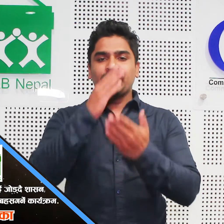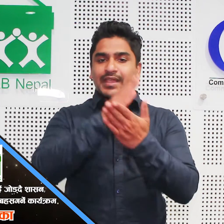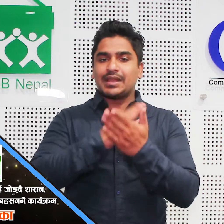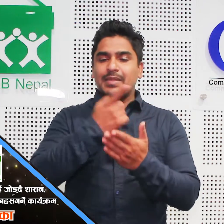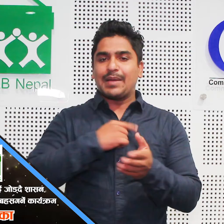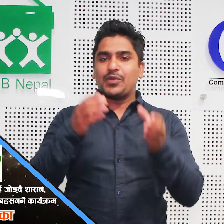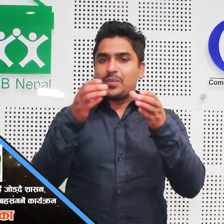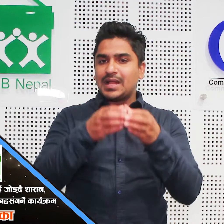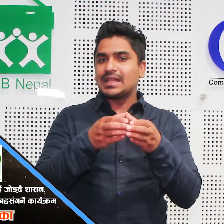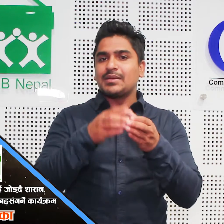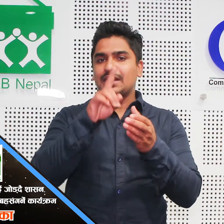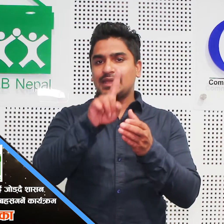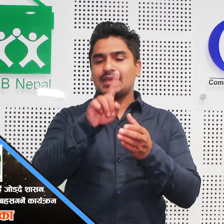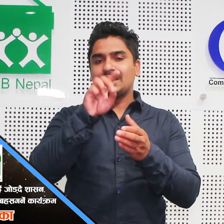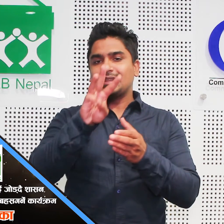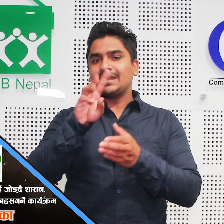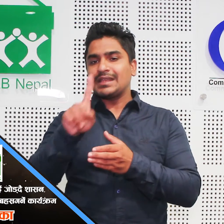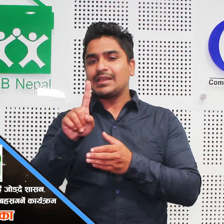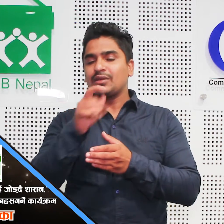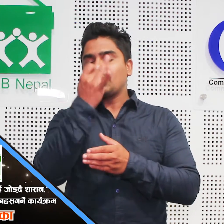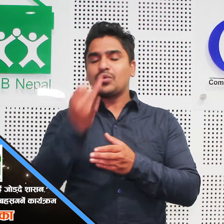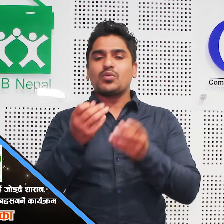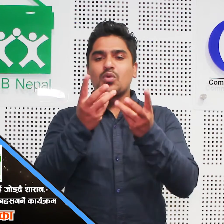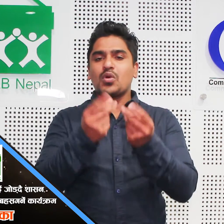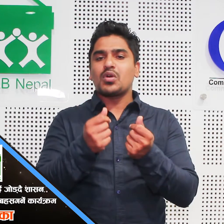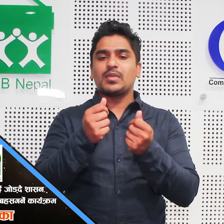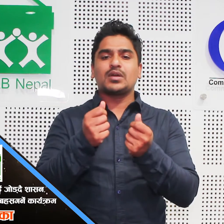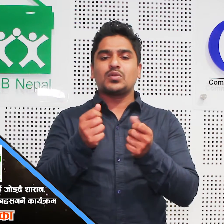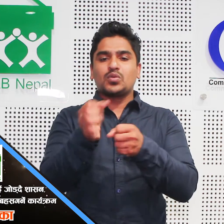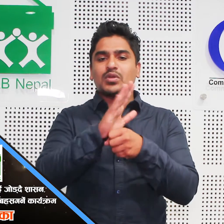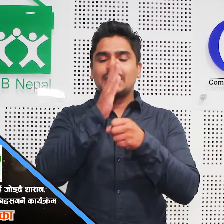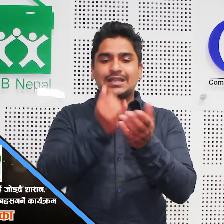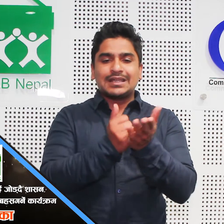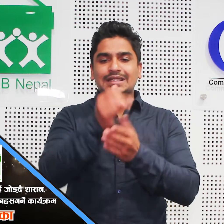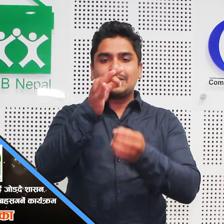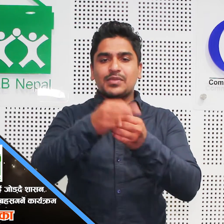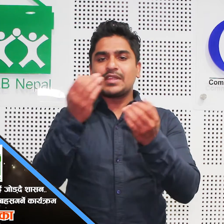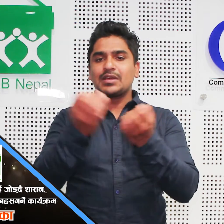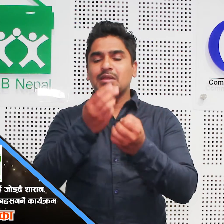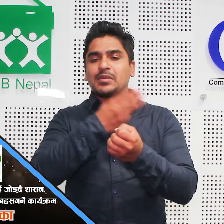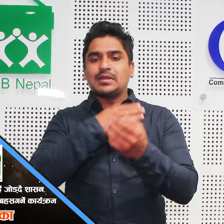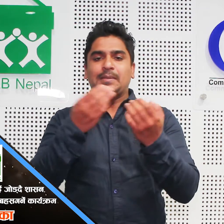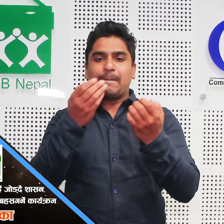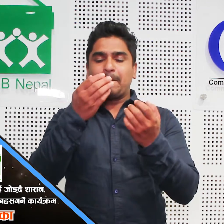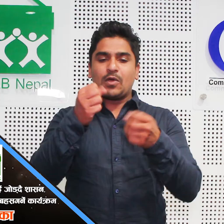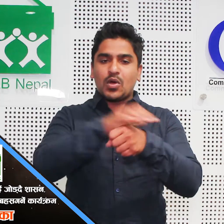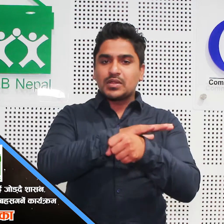हाम्रो पालिकाको 131 अङ्कमा आज हामी कोरोनाले कृषि व्यवसाय गरेका व्यक्तिमा पारेको असर, तर कोरोना